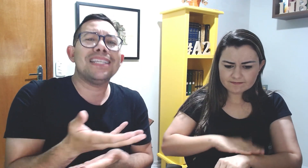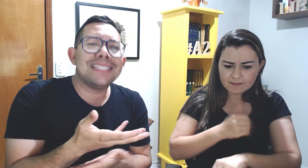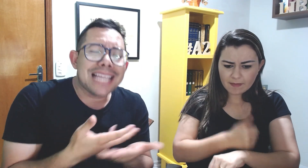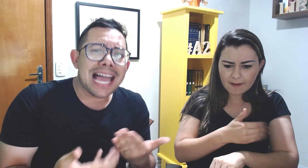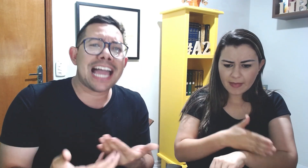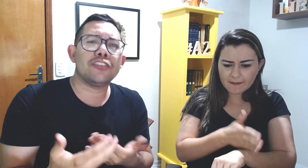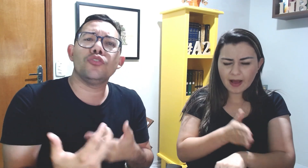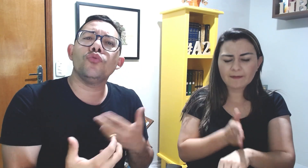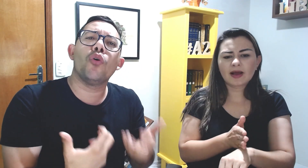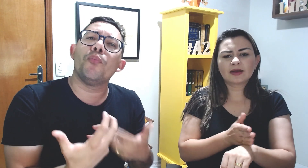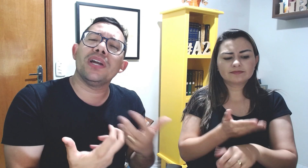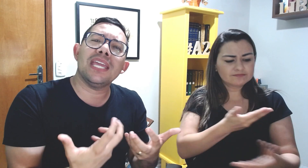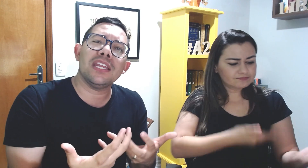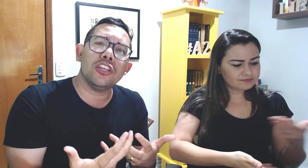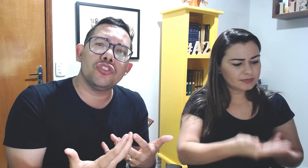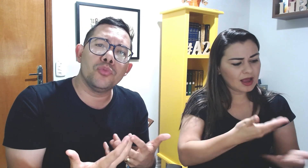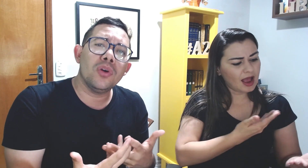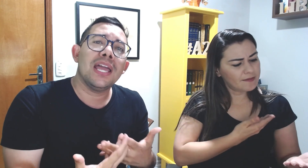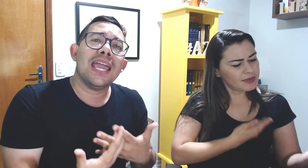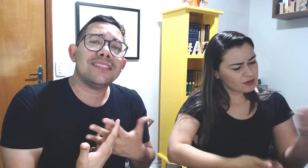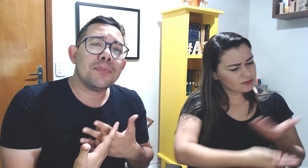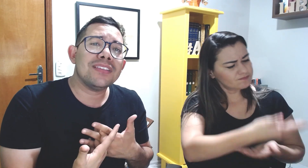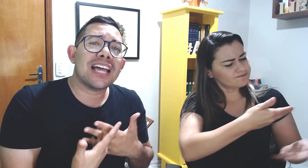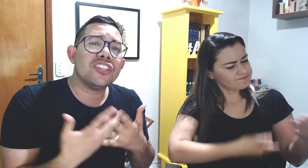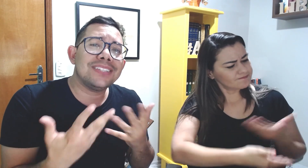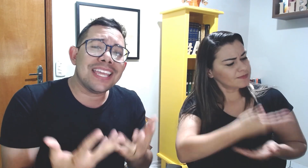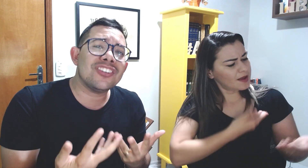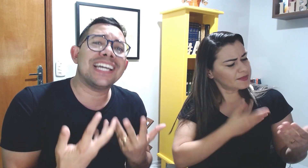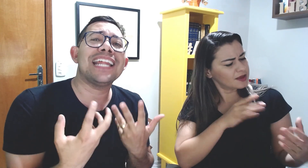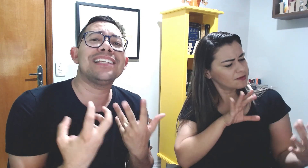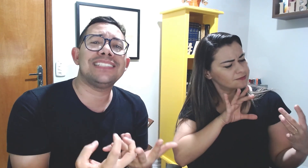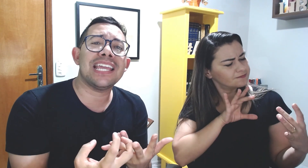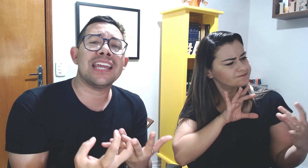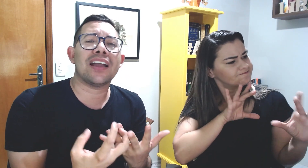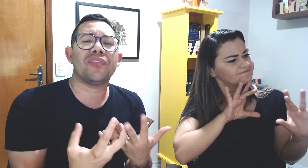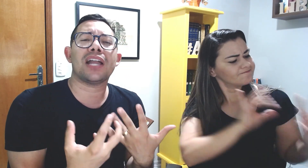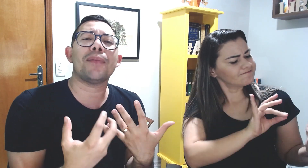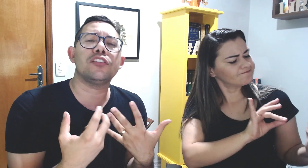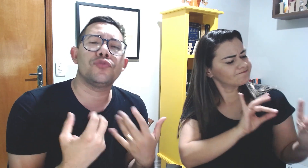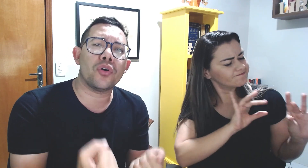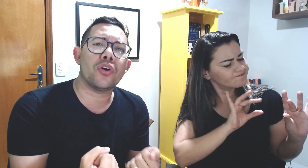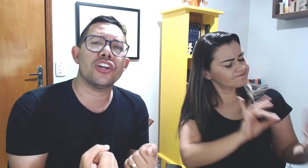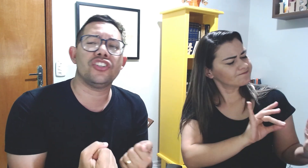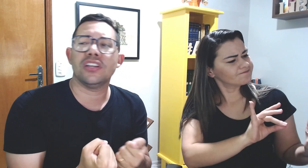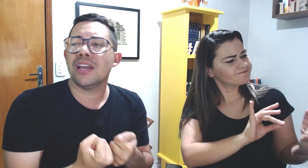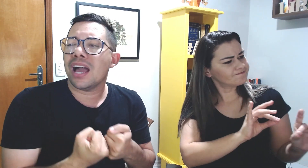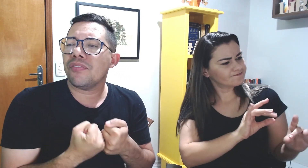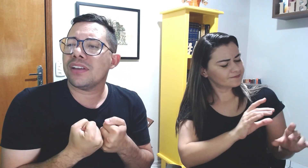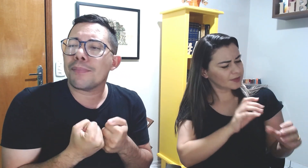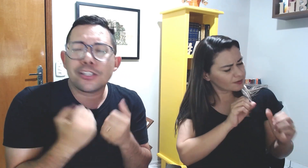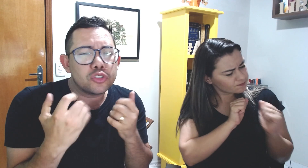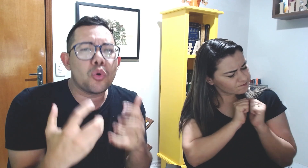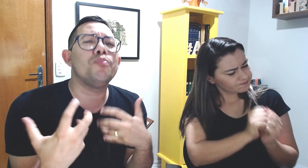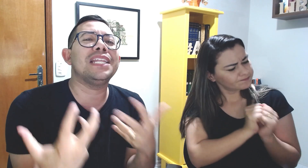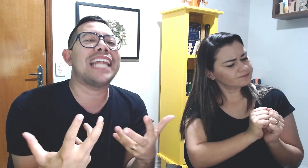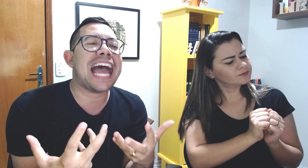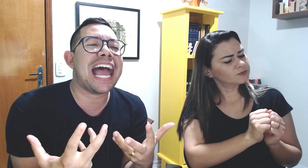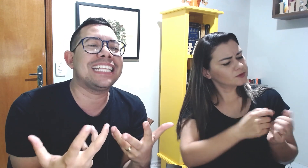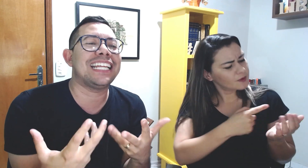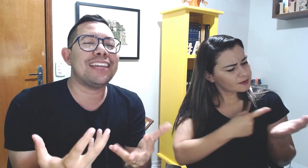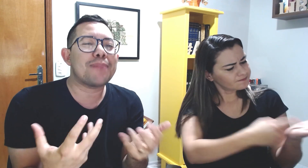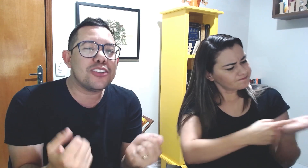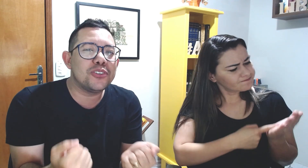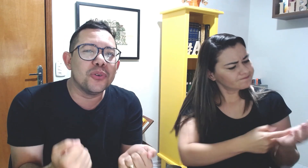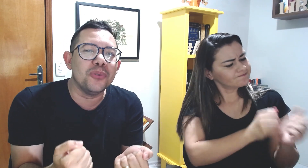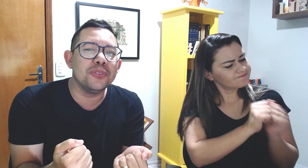numa amizade, num companheirismo, essa amizade tende a crescer, a ficar mais forte, a ficar mais